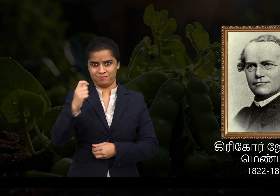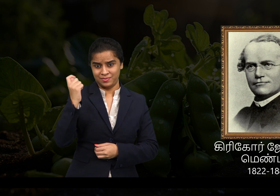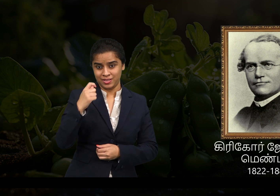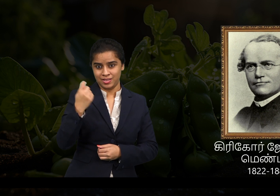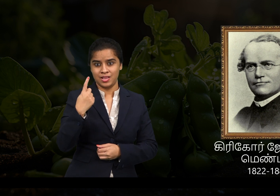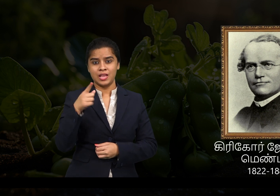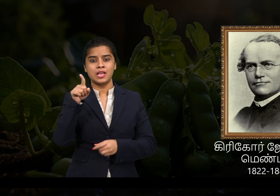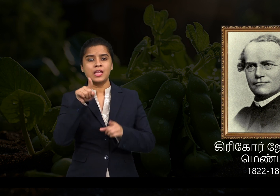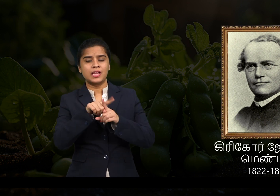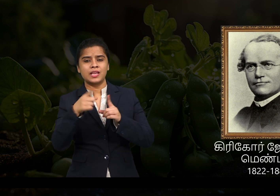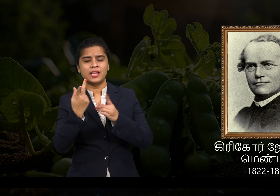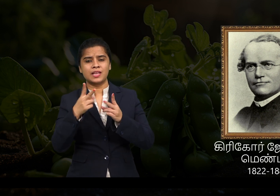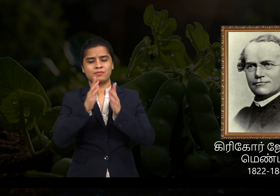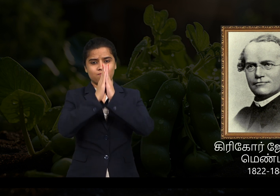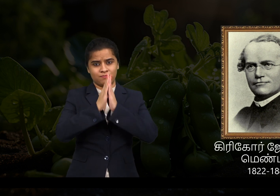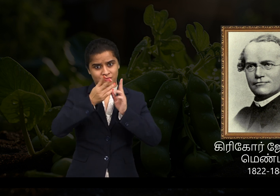பின்னர் பிரன்னில் உள்ள